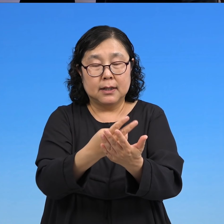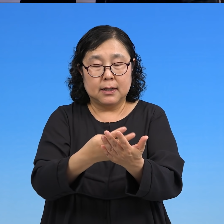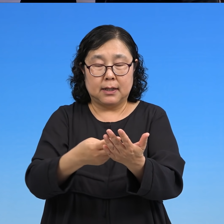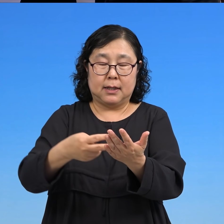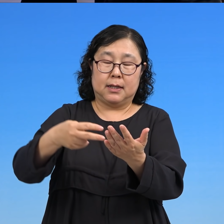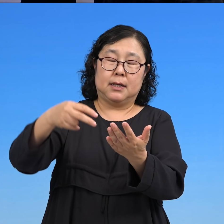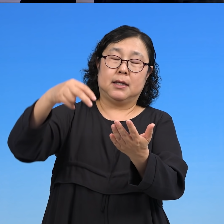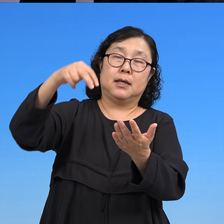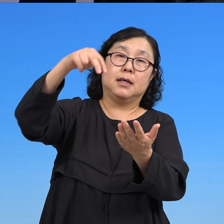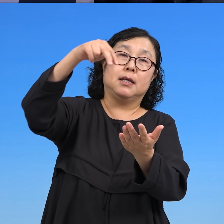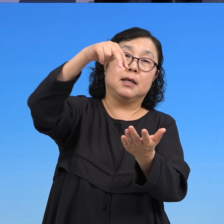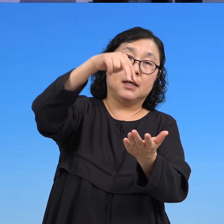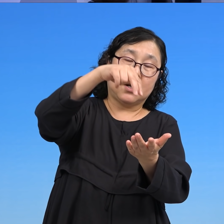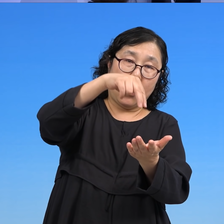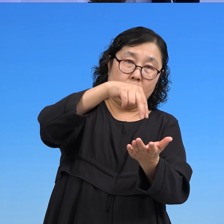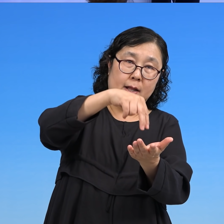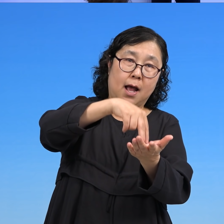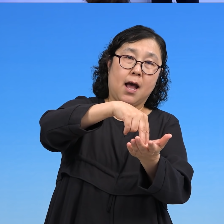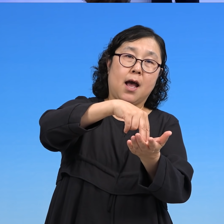걸어라